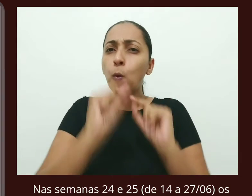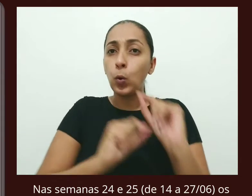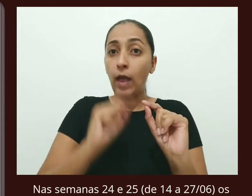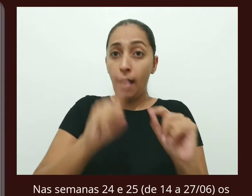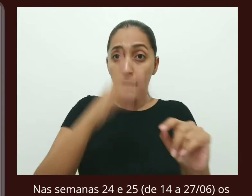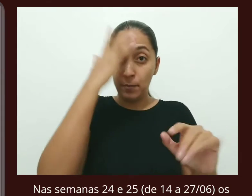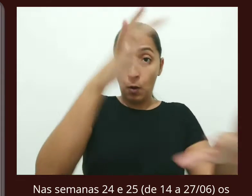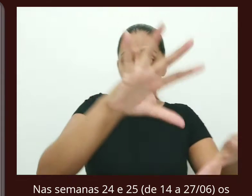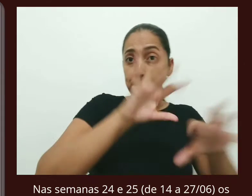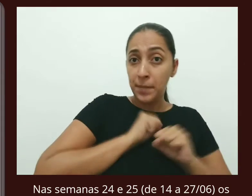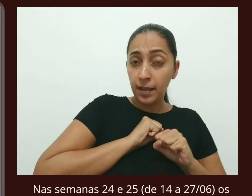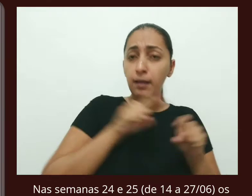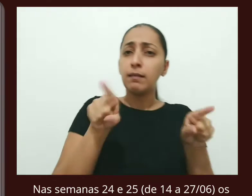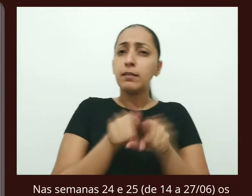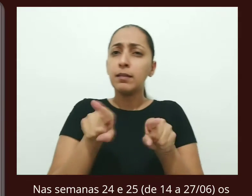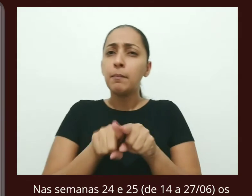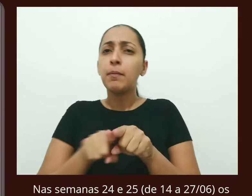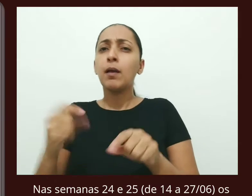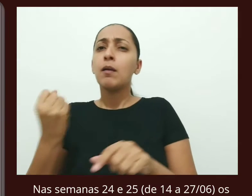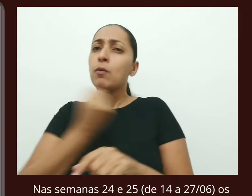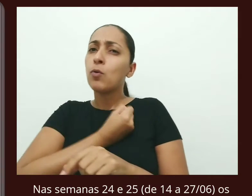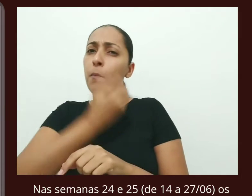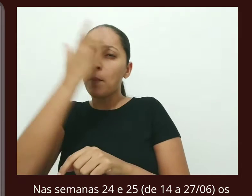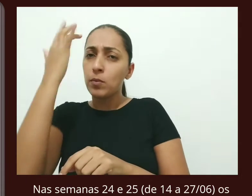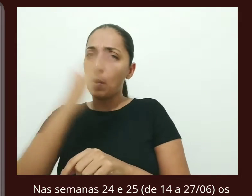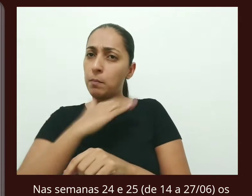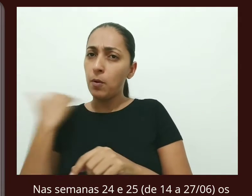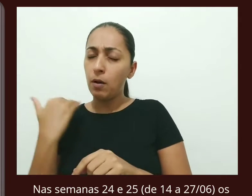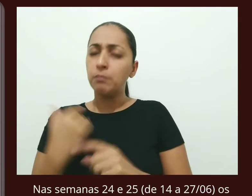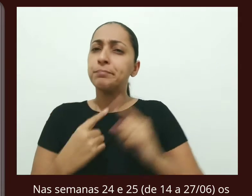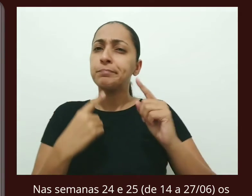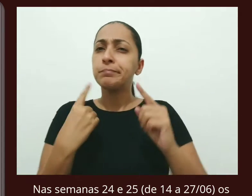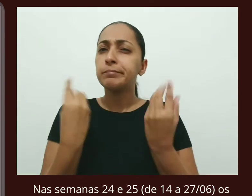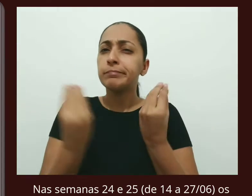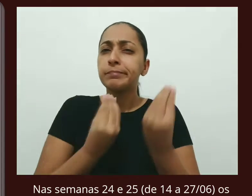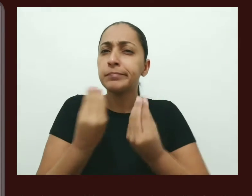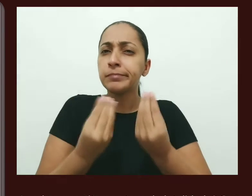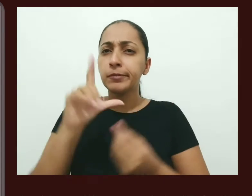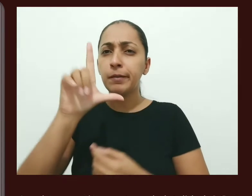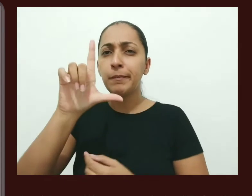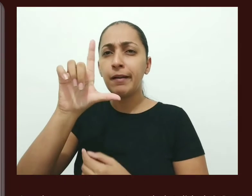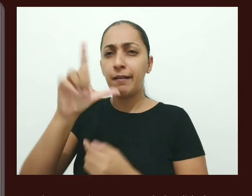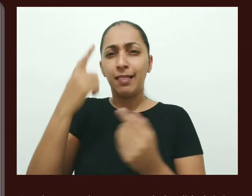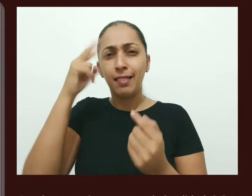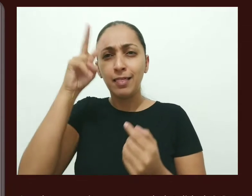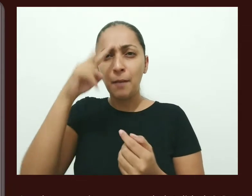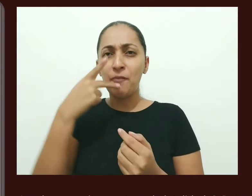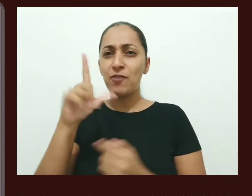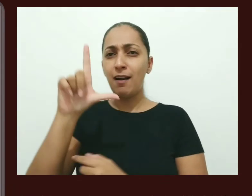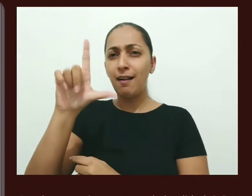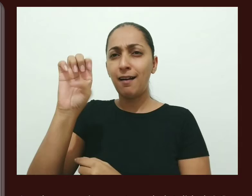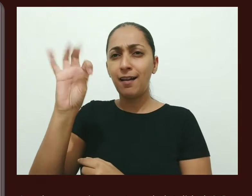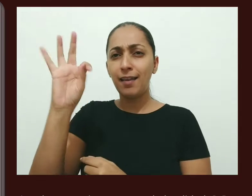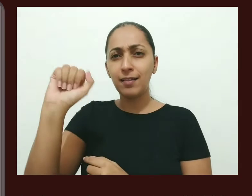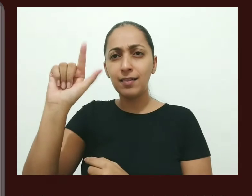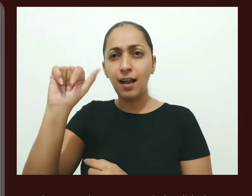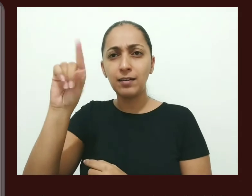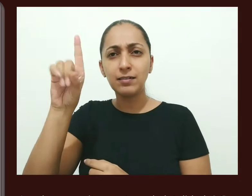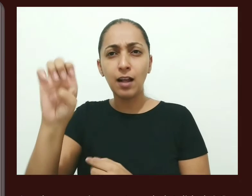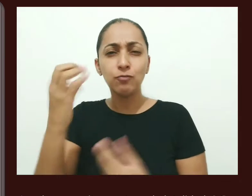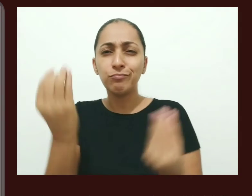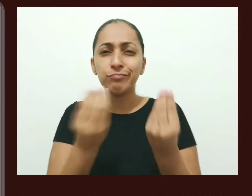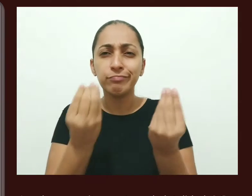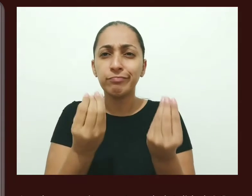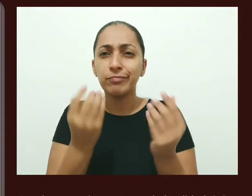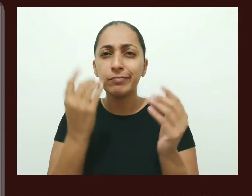Que números voltaram a subir? Os números de casos e óbitos. E o que isso significa? Lembra que